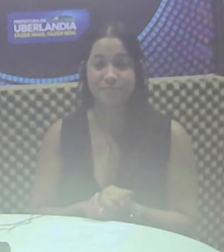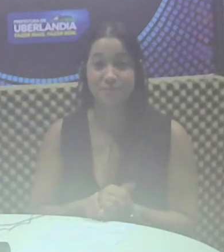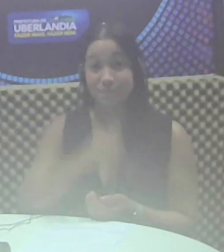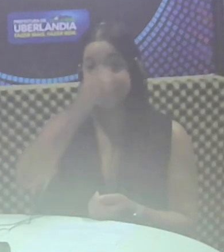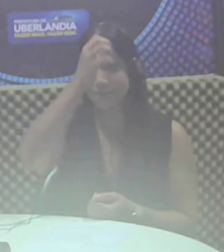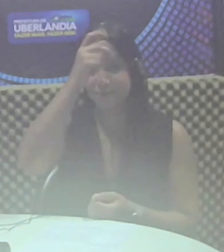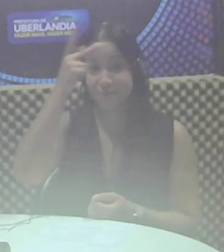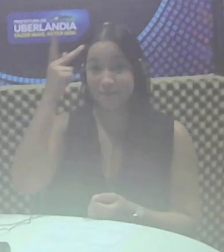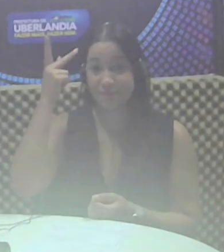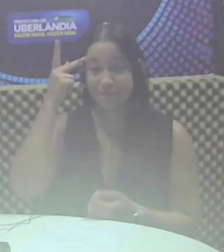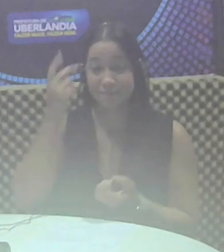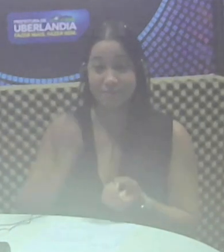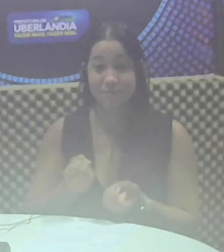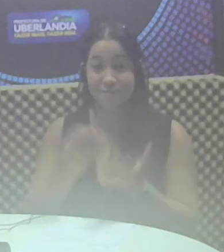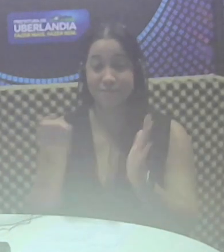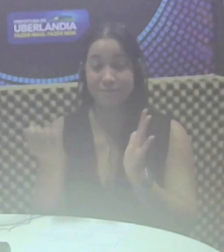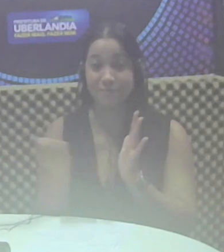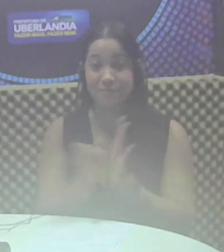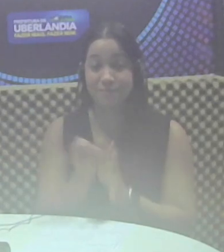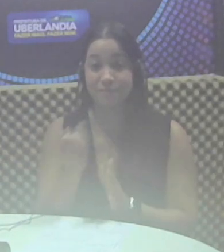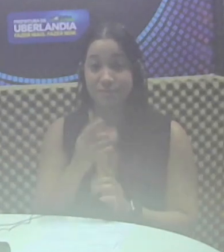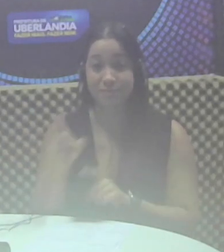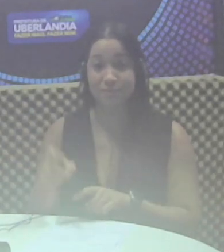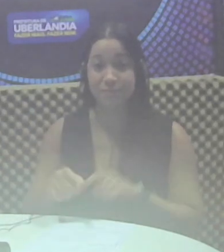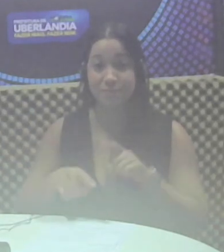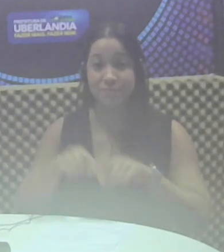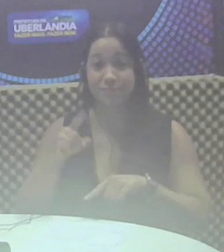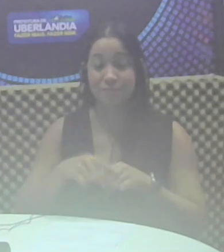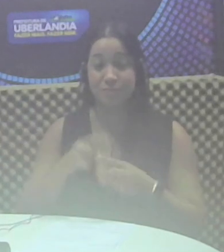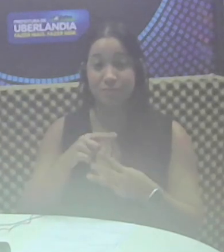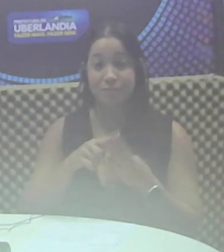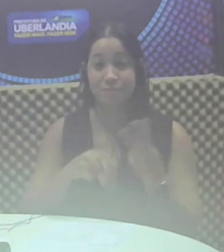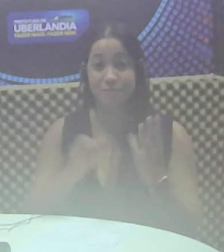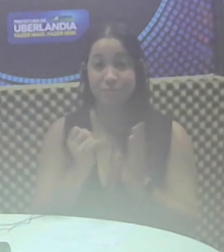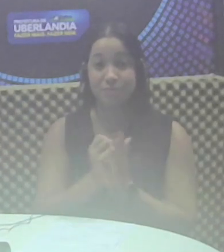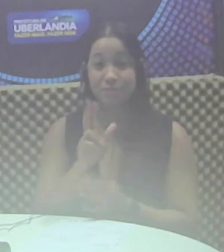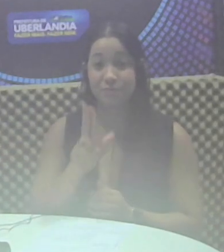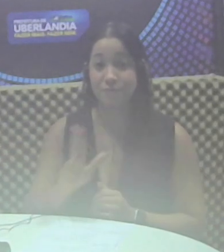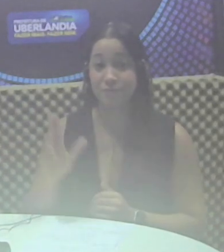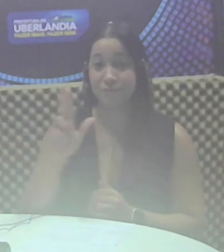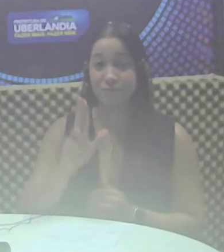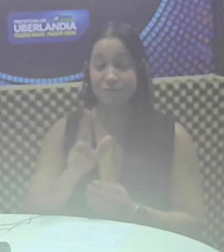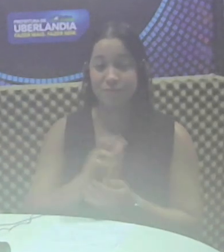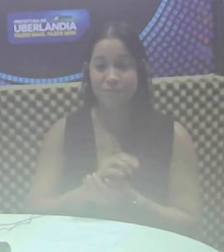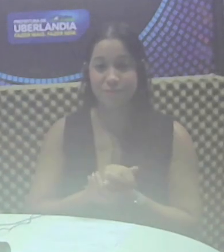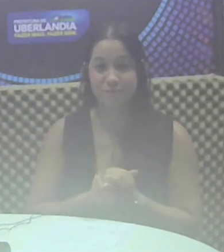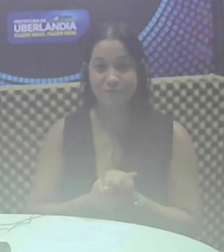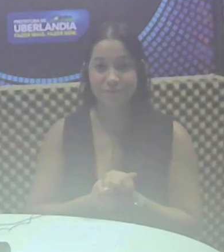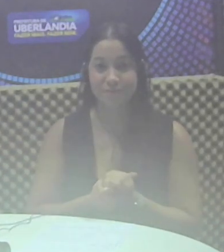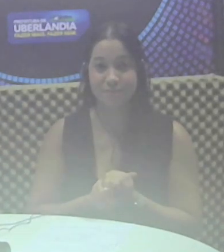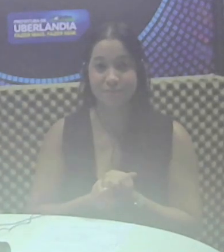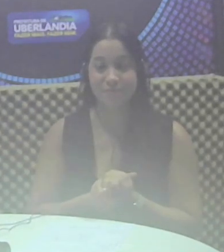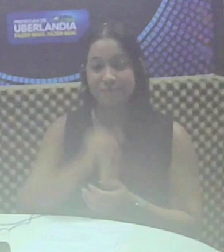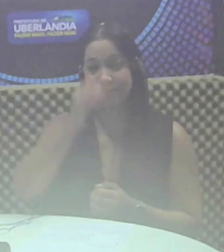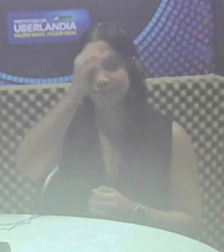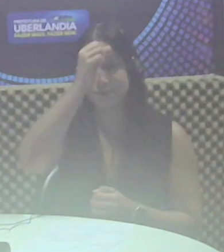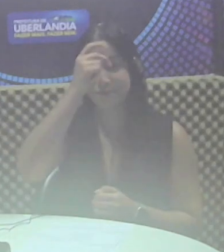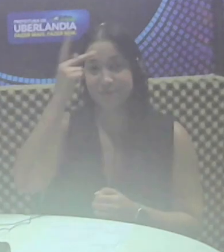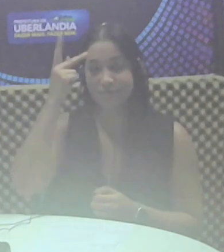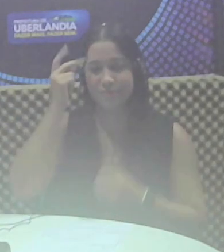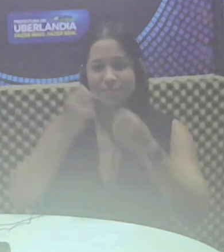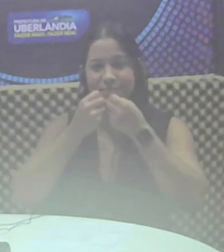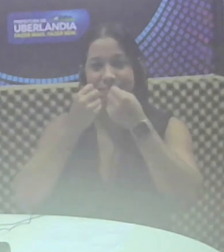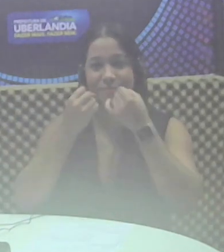Prefeitura concede selo Novo Agro a produtos de 3 marcas de Uberlândia. E ainda, a Prefeitura esclarece